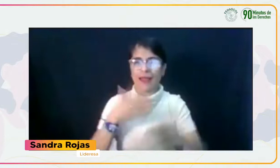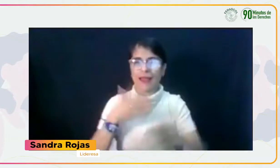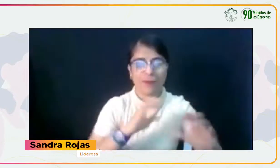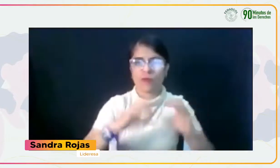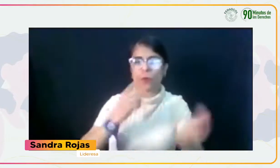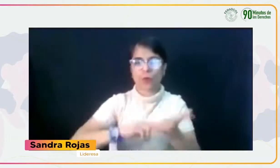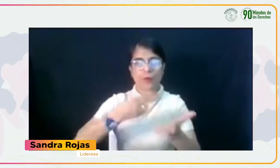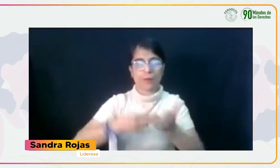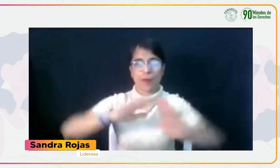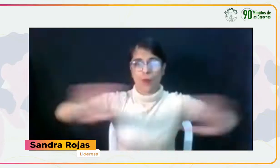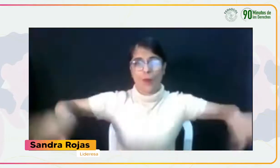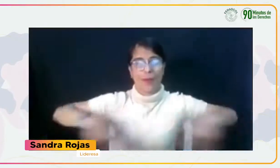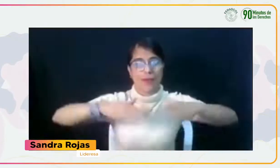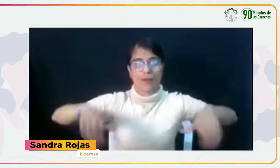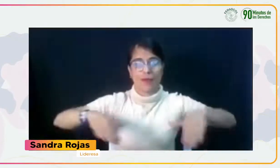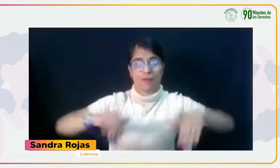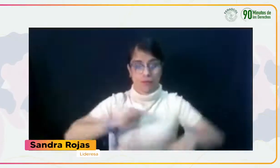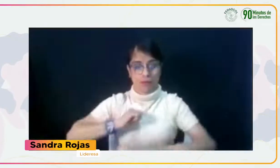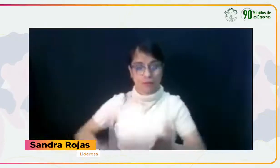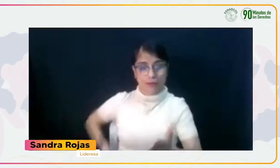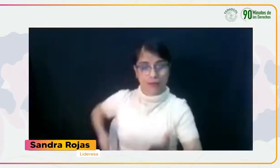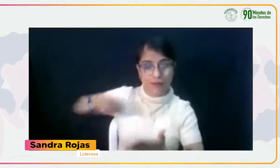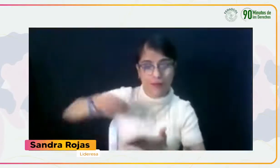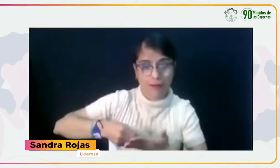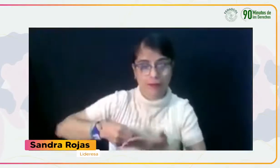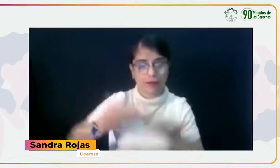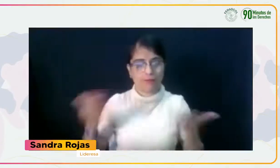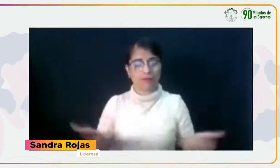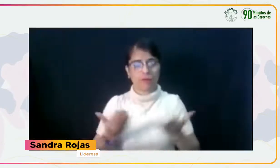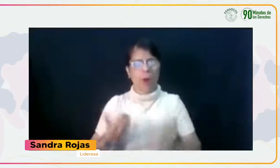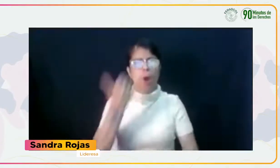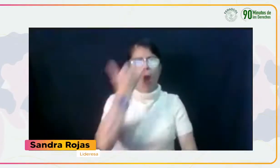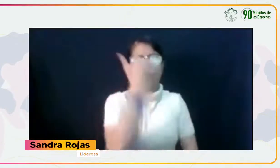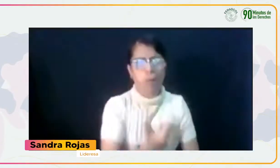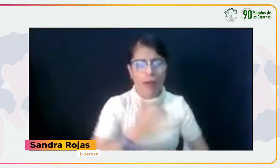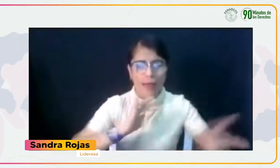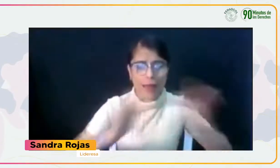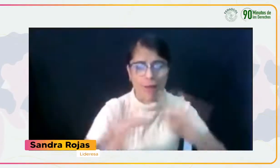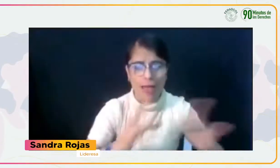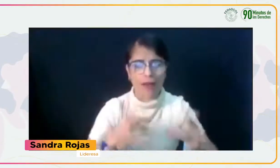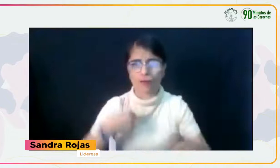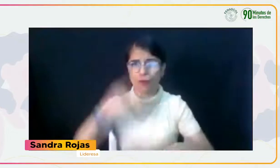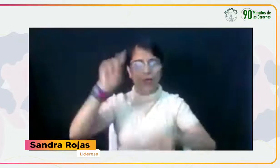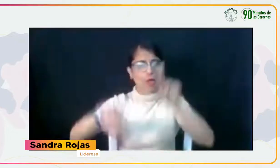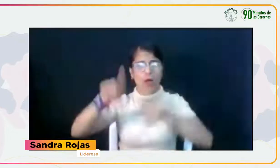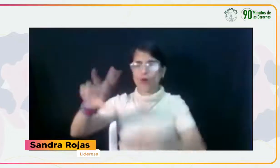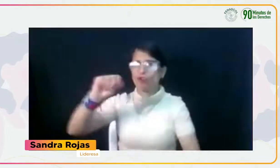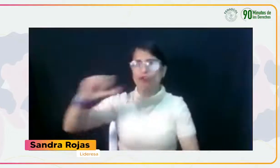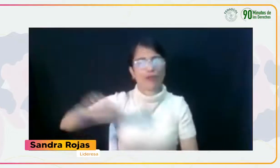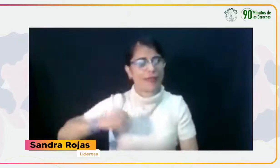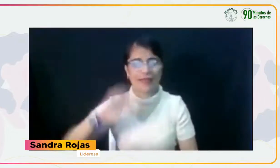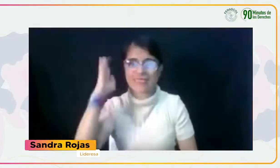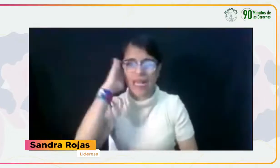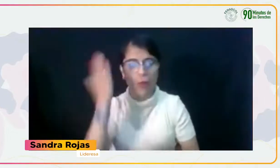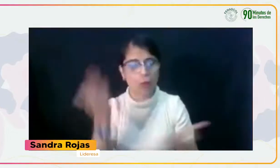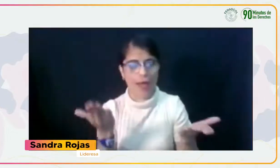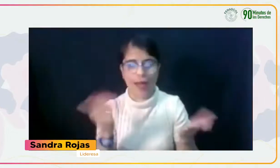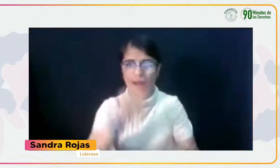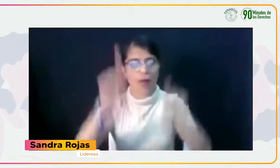hay comunicación. Si voy a interponer una denuncia, si me acerco a la fiscalía, no cuento con ese acceso a la comunicación, con